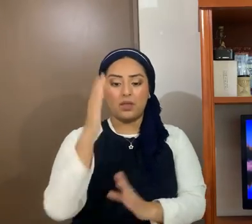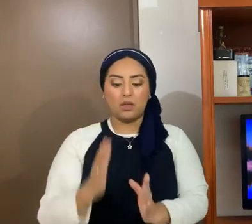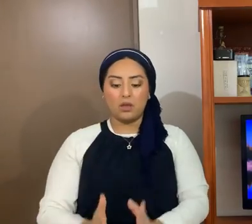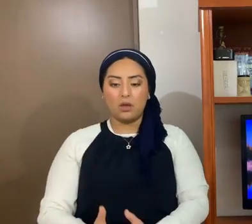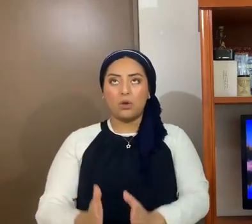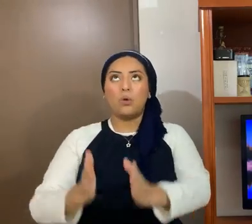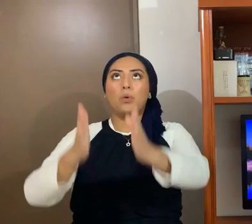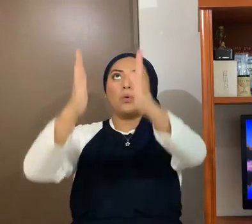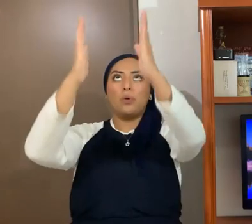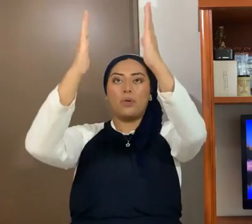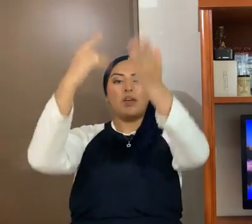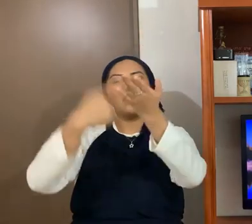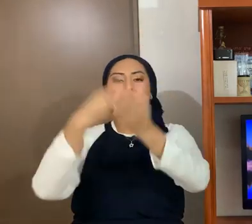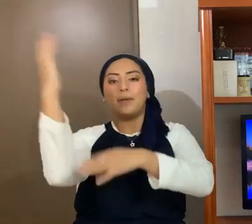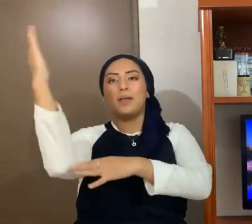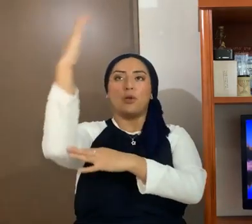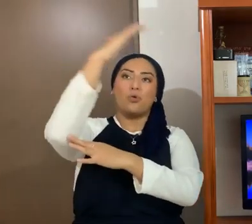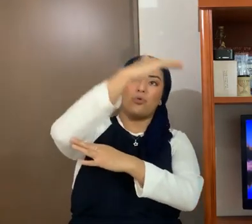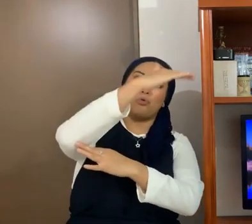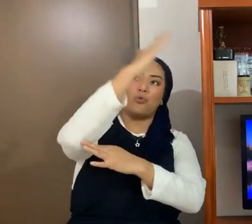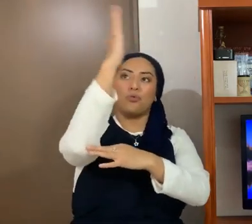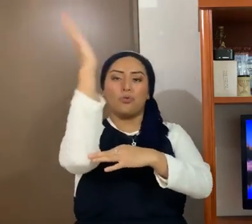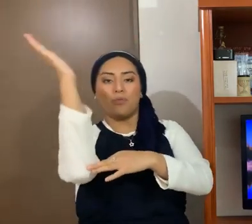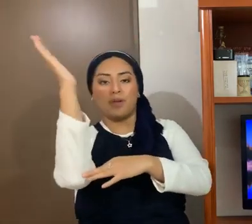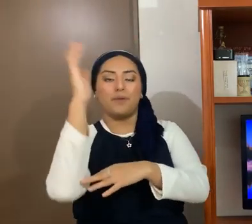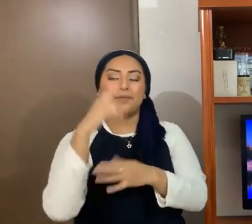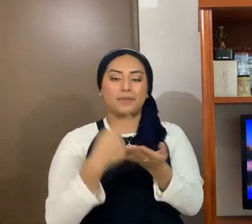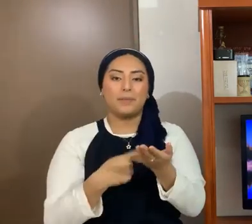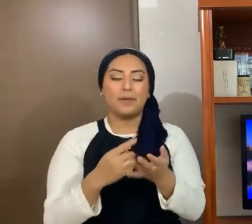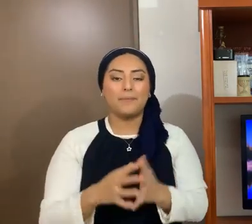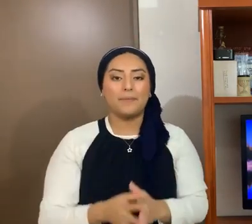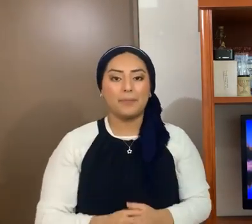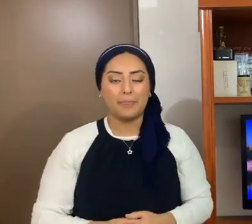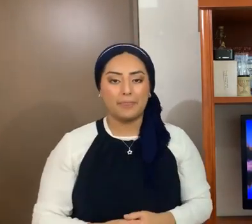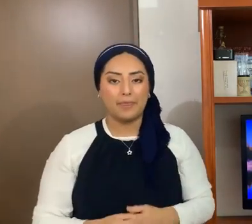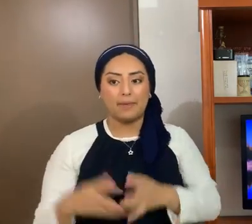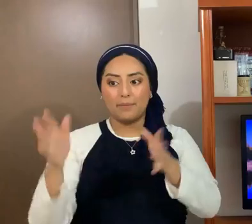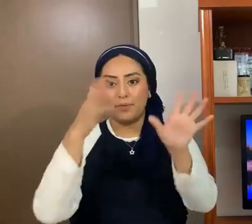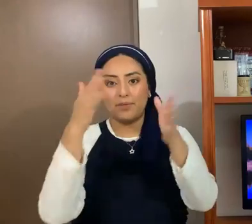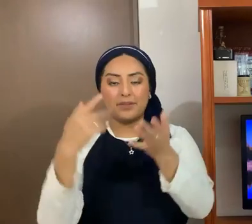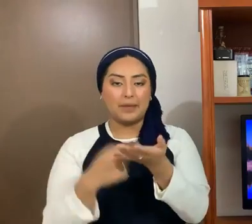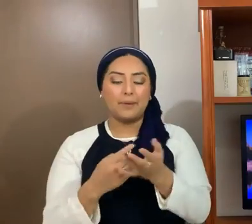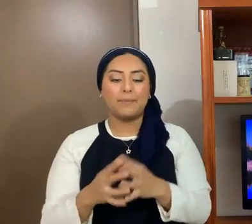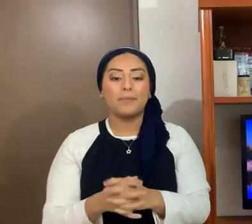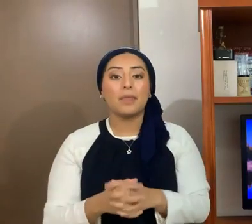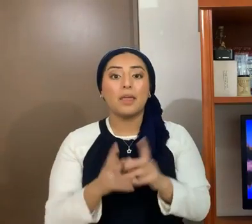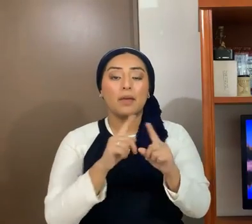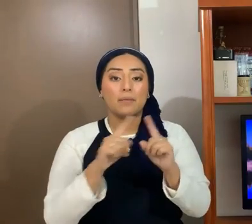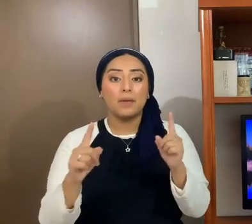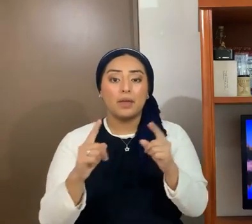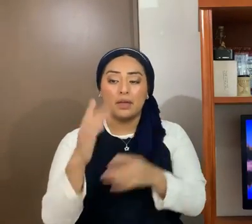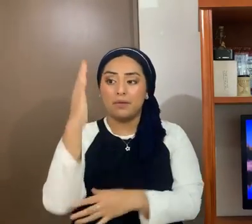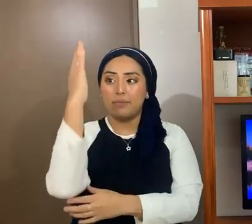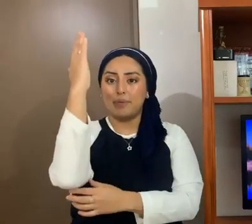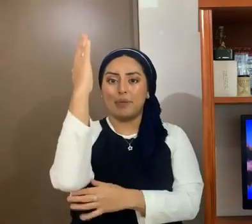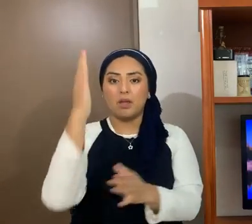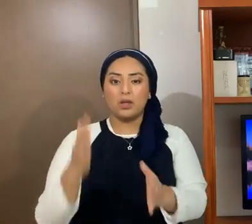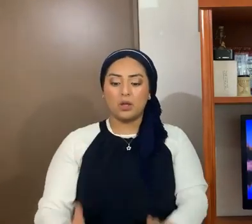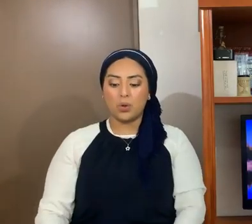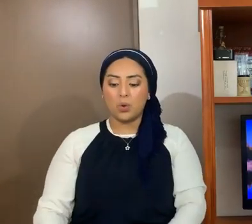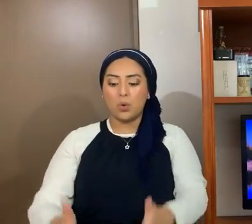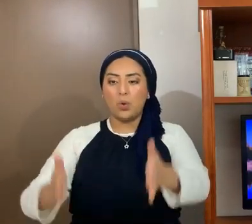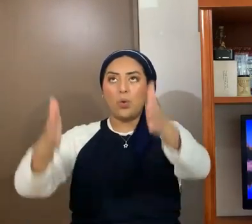recta. Bueno, a veces se encorvan un poquito, pero por su naturaleza o las condiciones con las que fueron creciendo. Pero una columna es, en